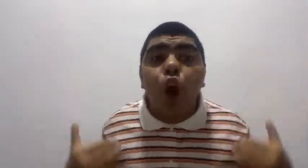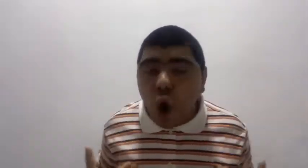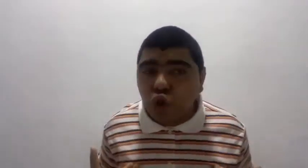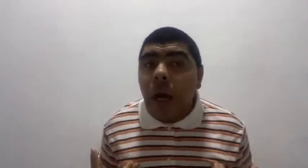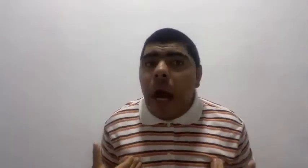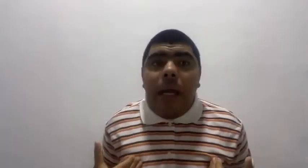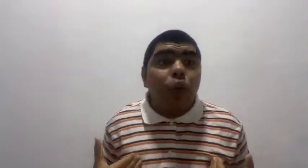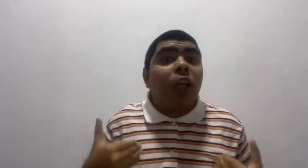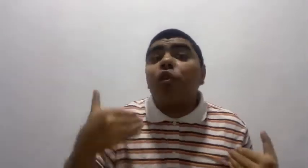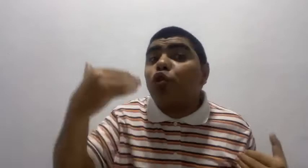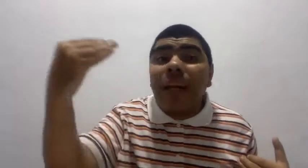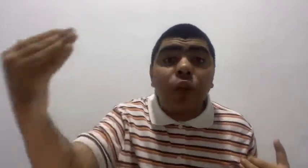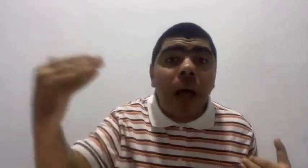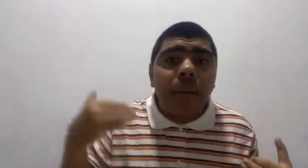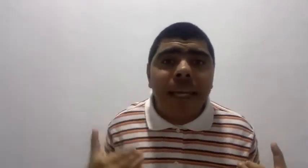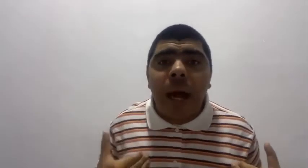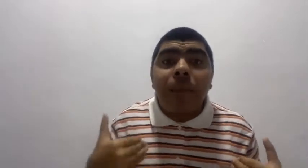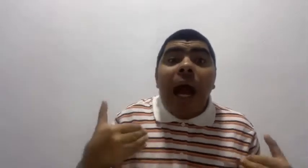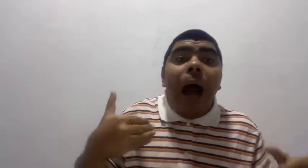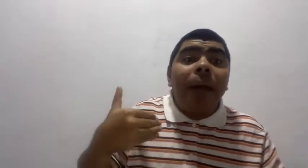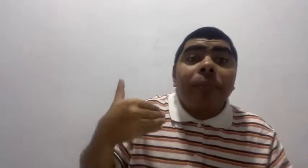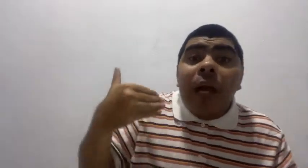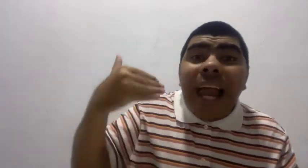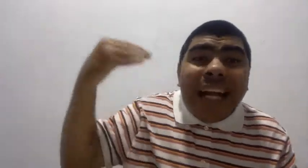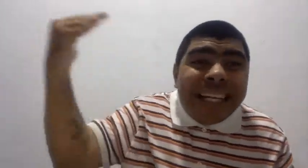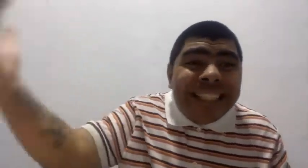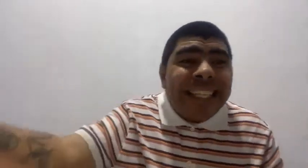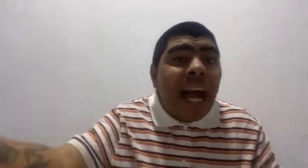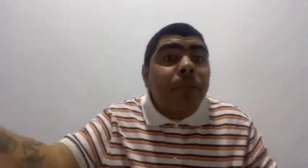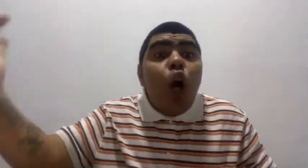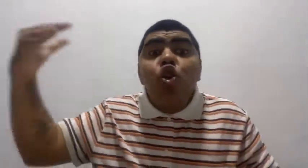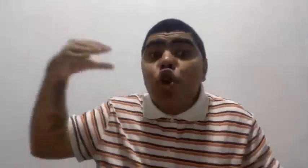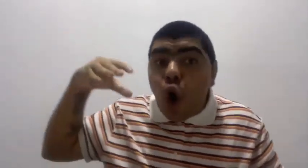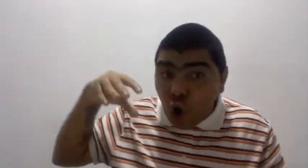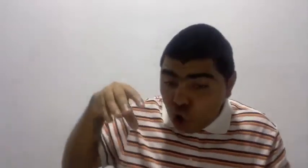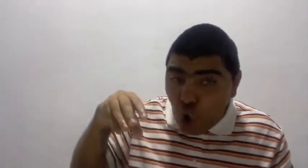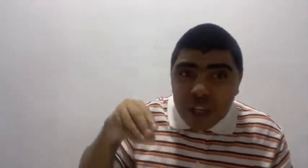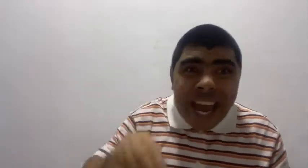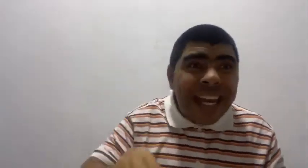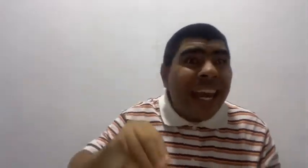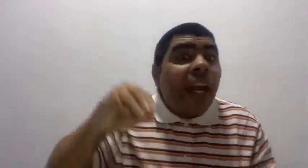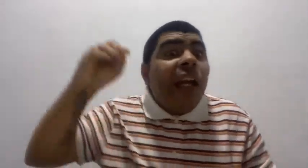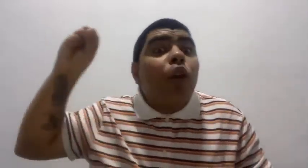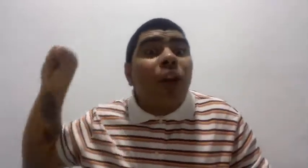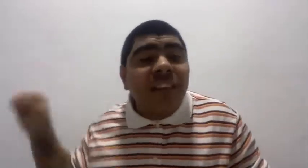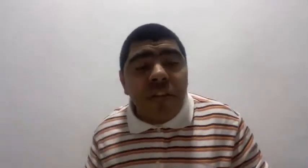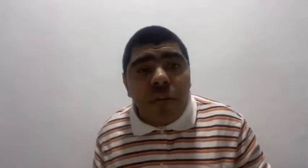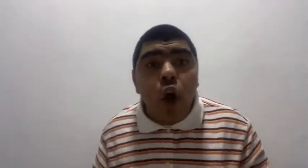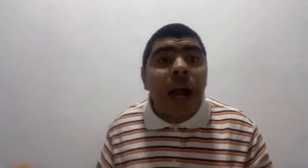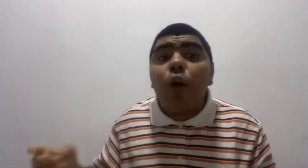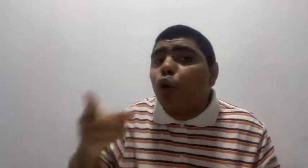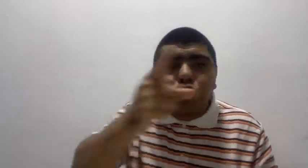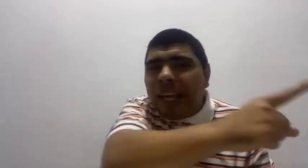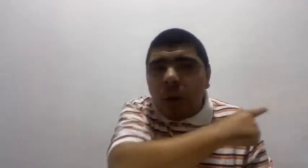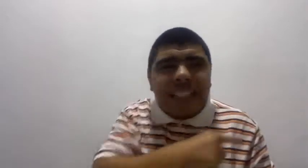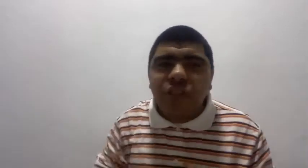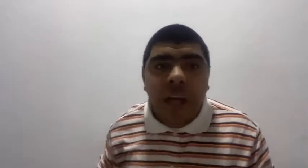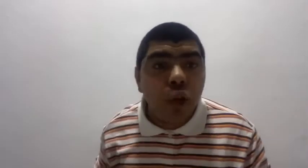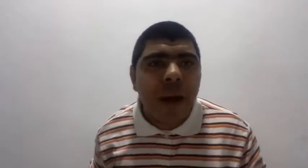Dios. Aleluya. Si usted todavía, amén, la crítica lo hiere y lo desenfoca, usted no ha alcanzado